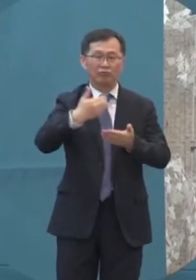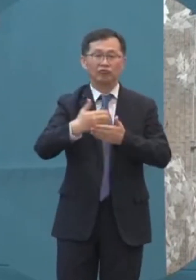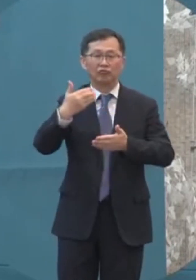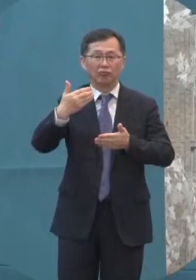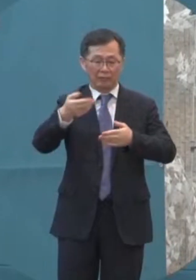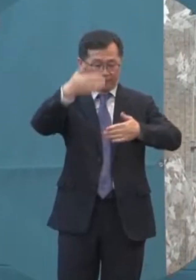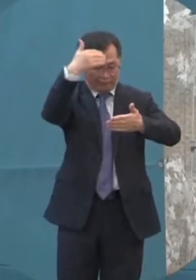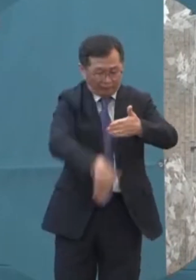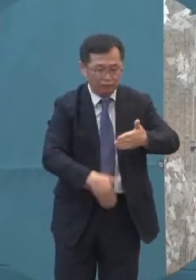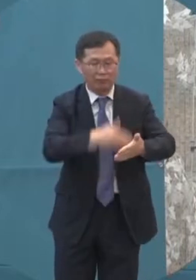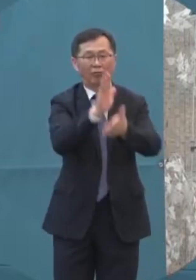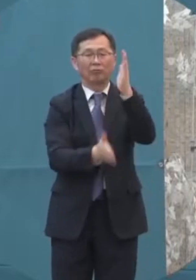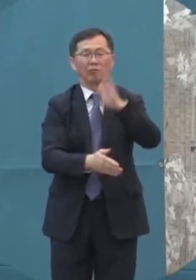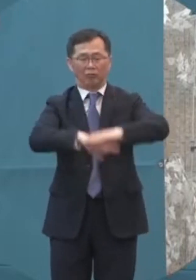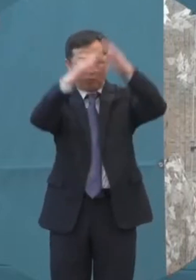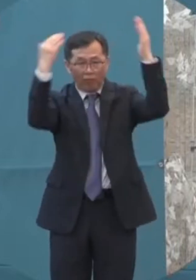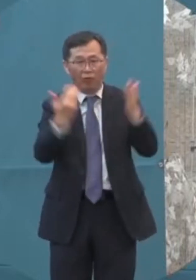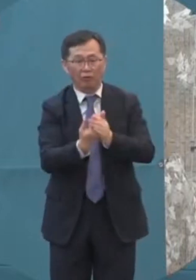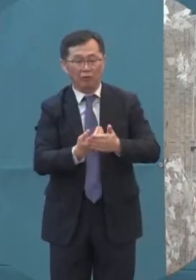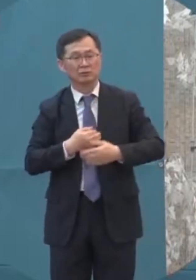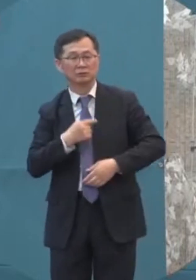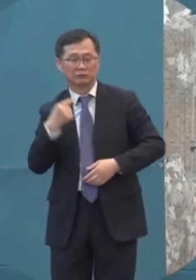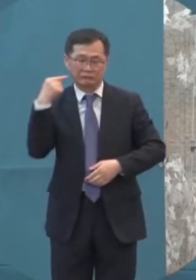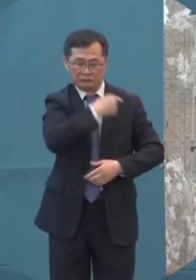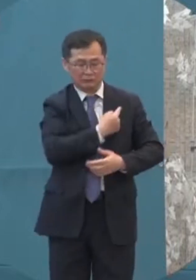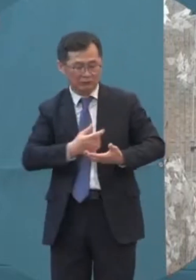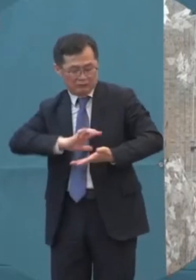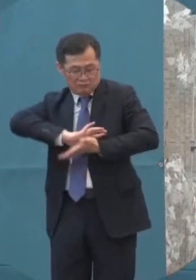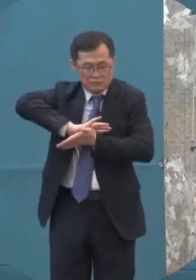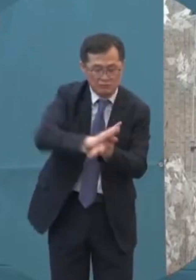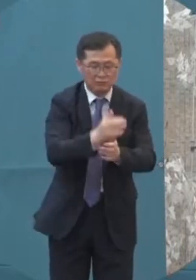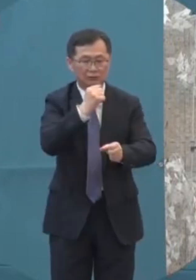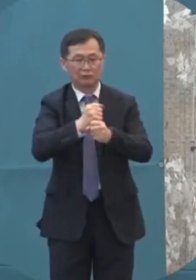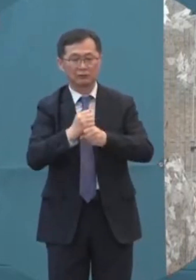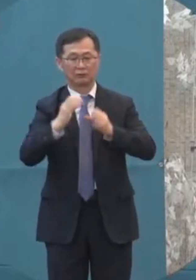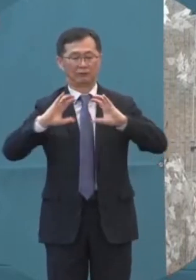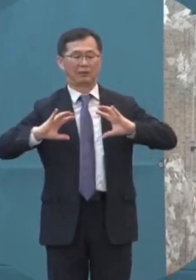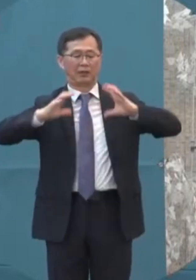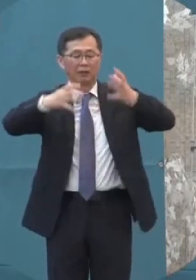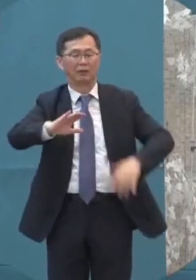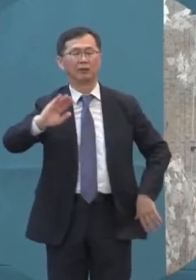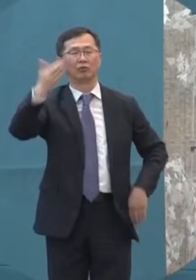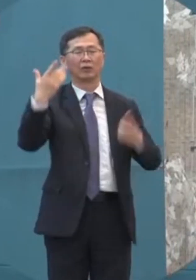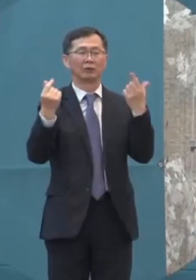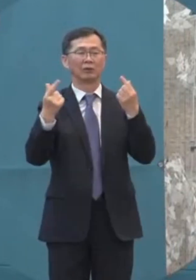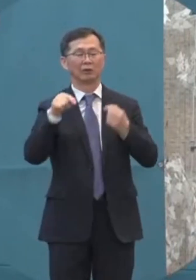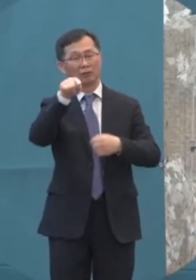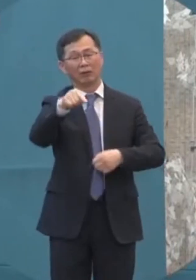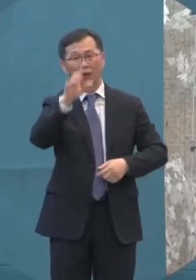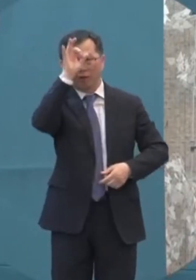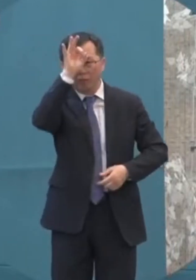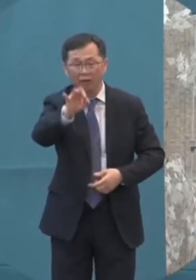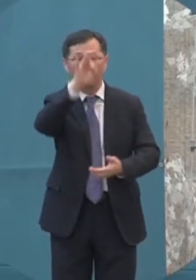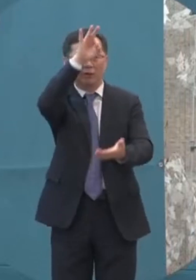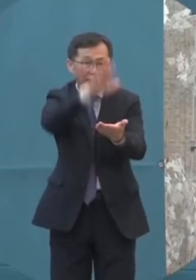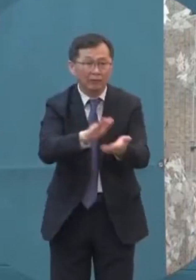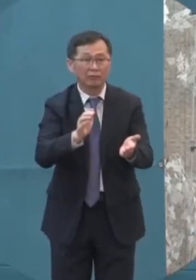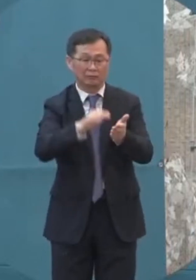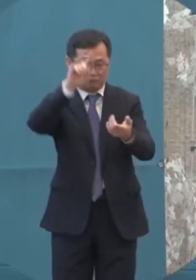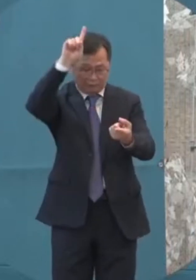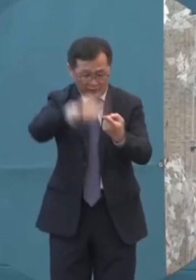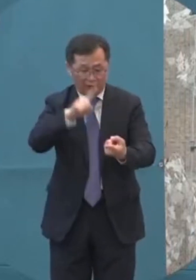않고 모든 것을 다 결단내는 그런 나라가 되고 말았습니다. 그걸 뻔히 보면서도 이대로 가자는